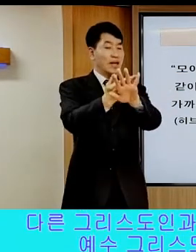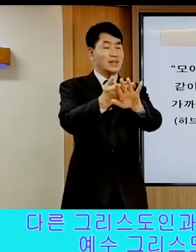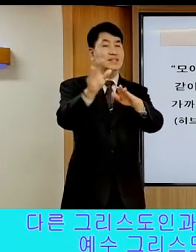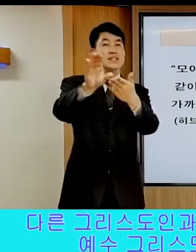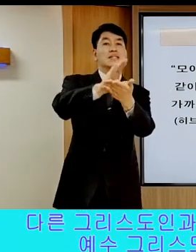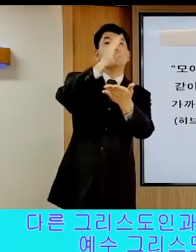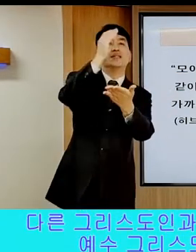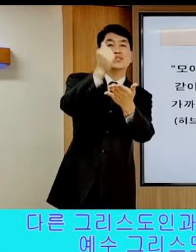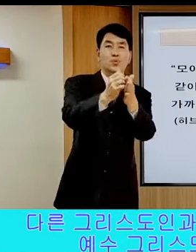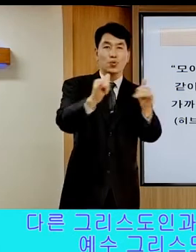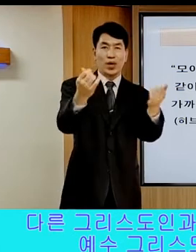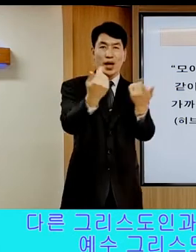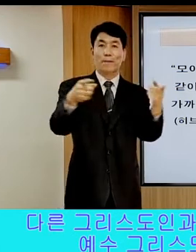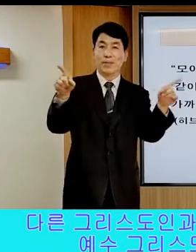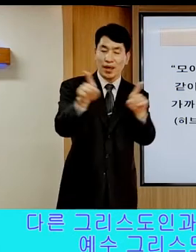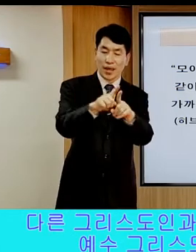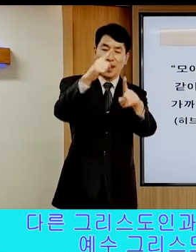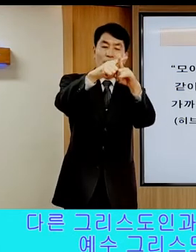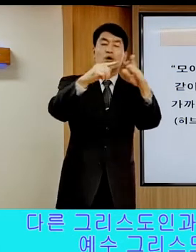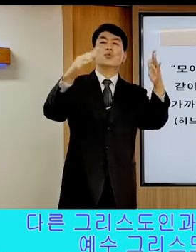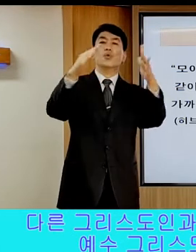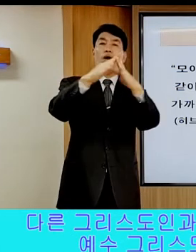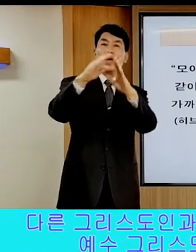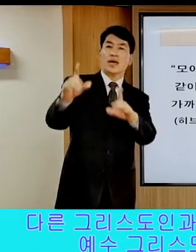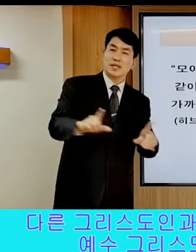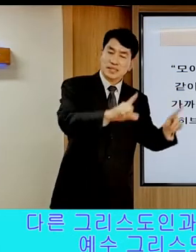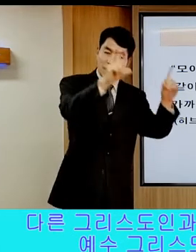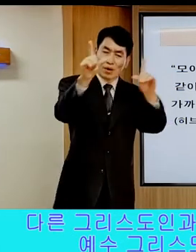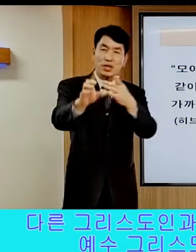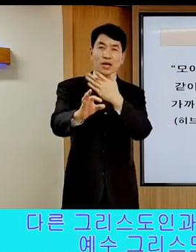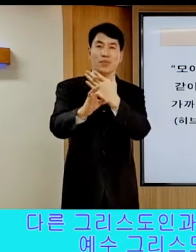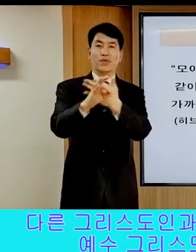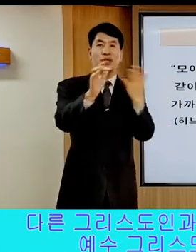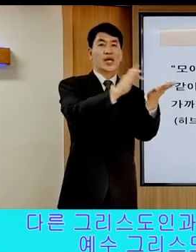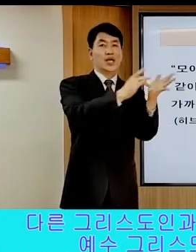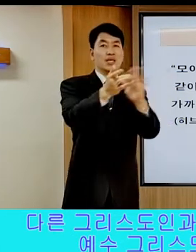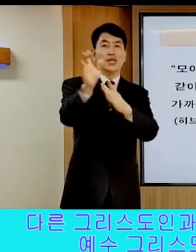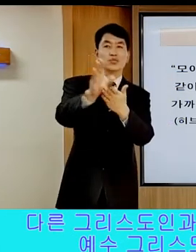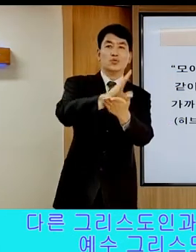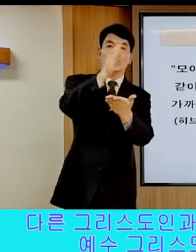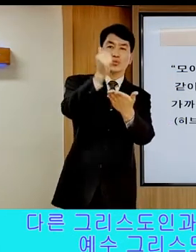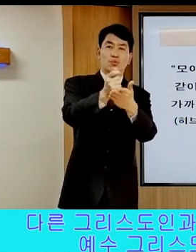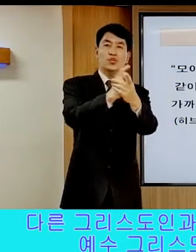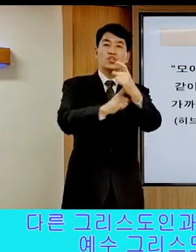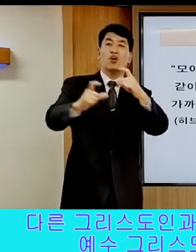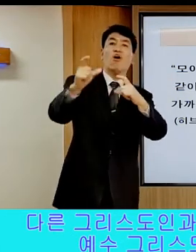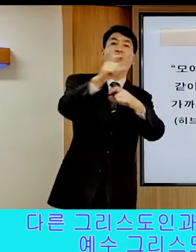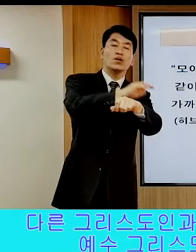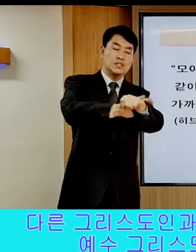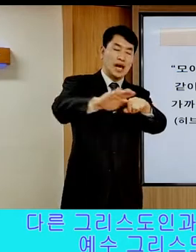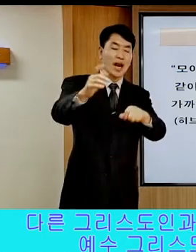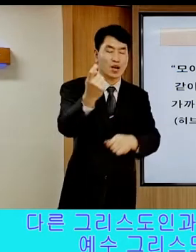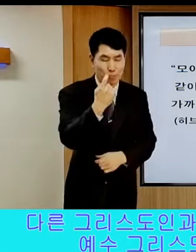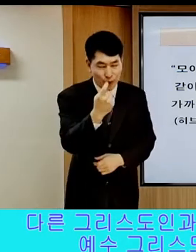다른 그리스도인과 함께 교회 생활을 하면 예수 그리스도를 더 잘